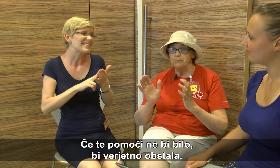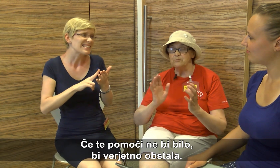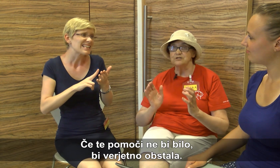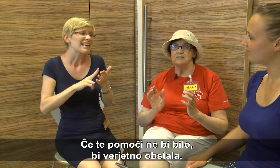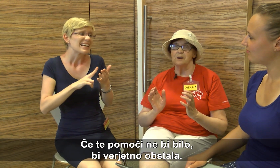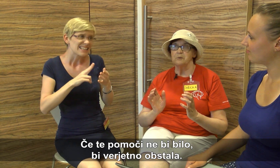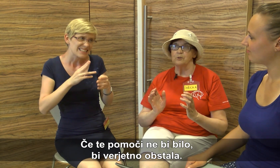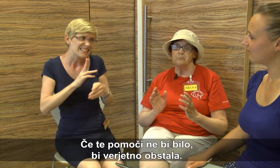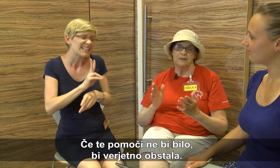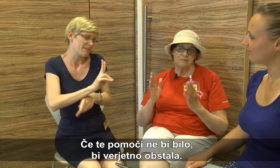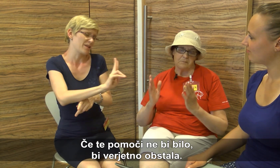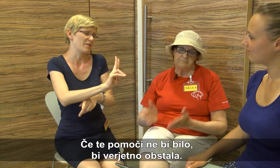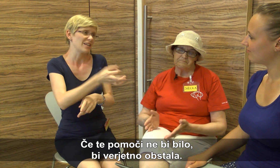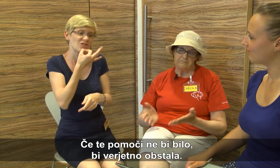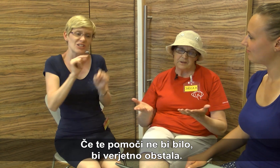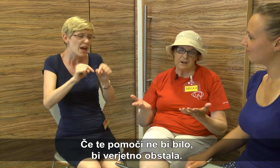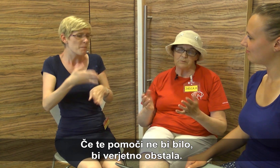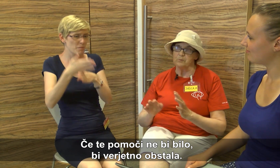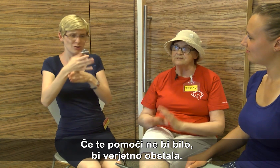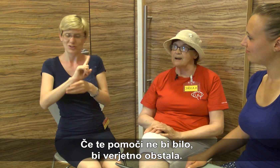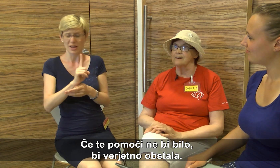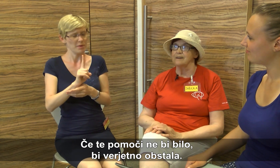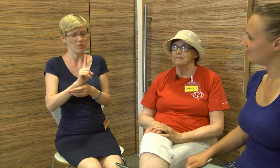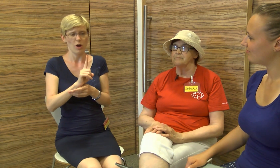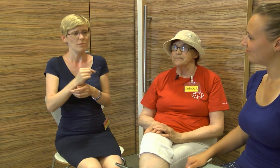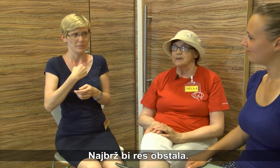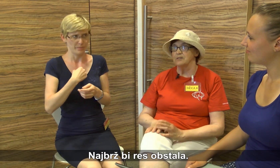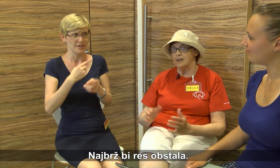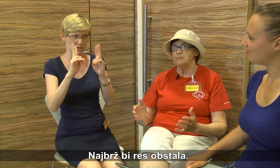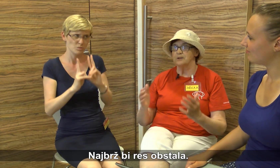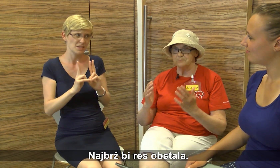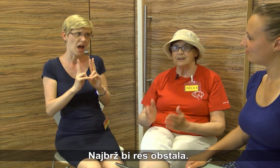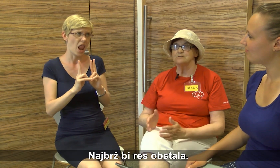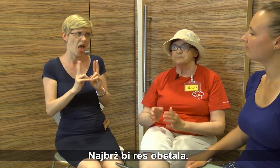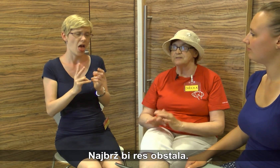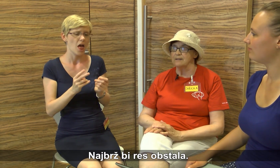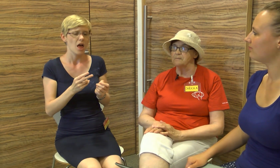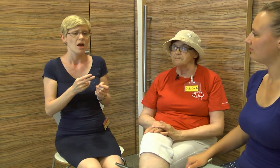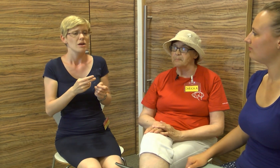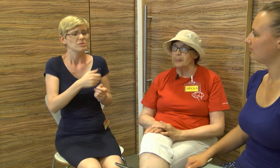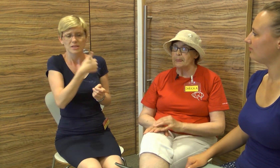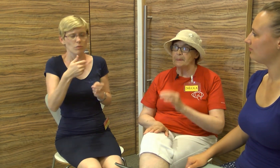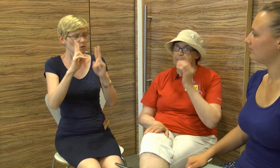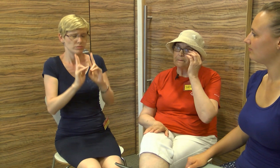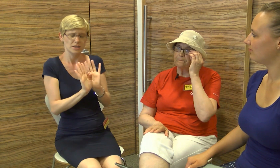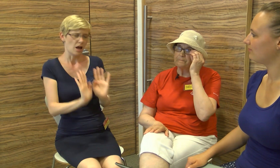te pomoči ne bi bilo, pa ne vem, bi nekom obstala. Ne. Najbrž bi res obstala.